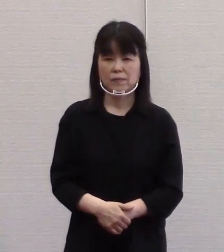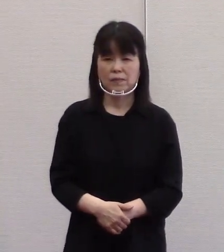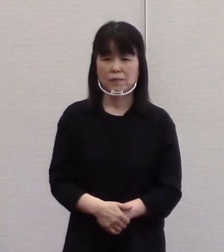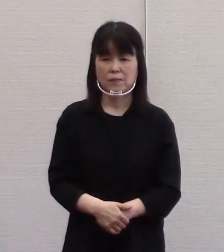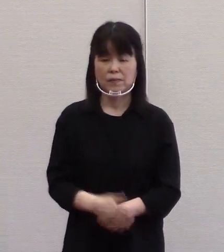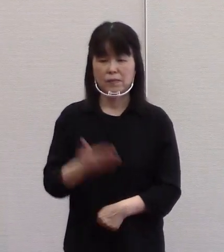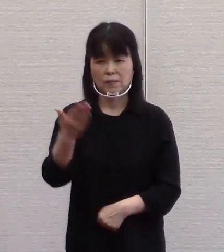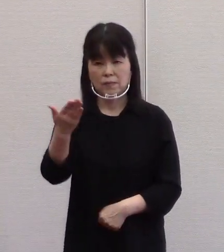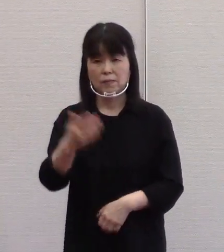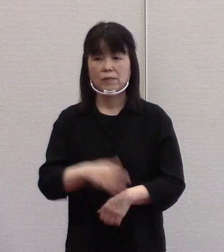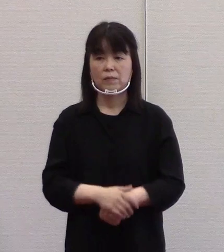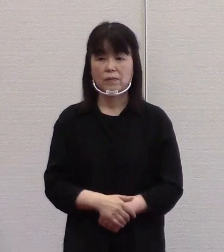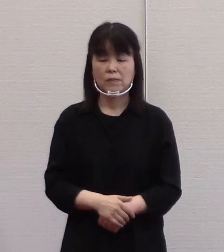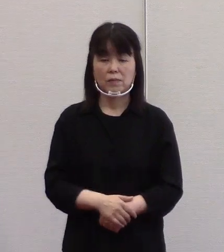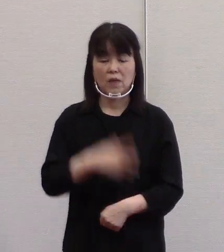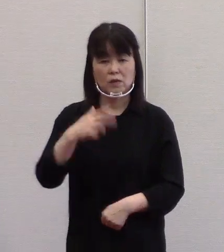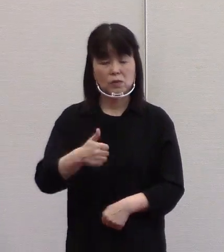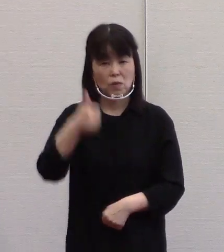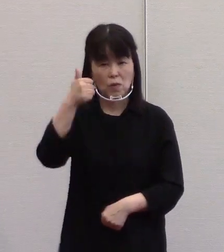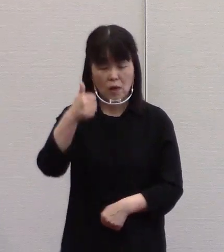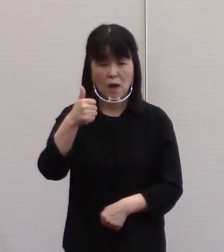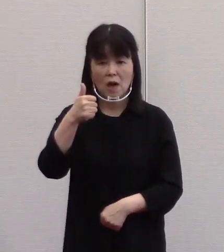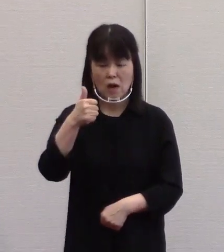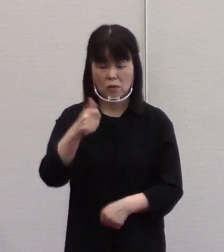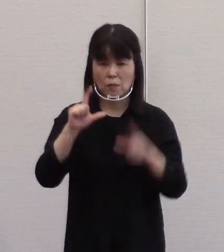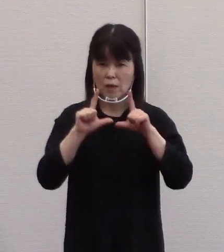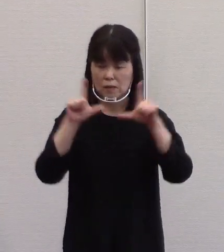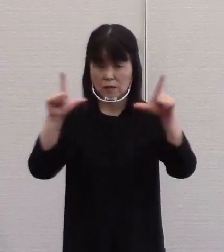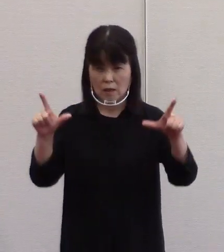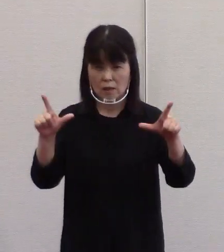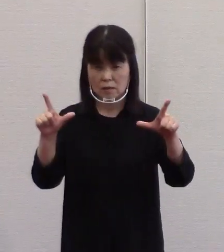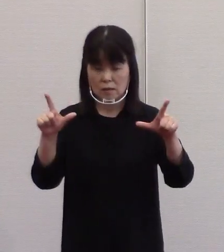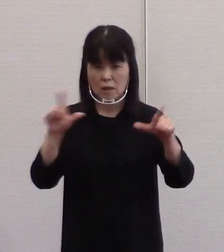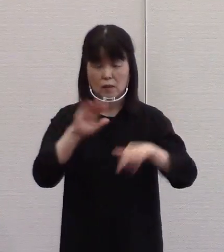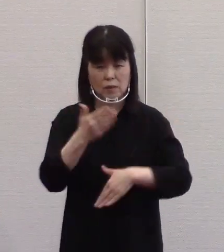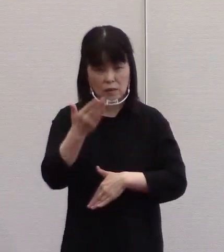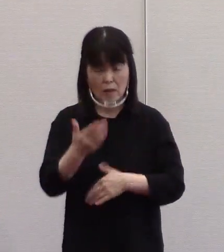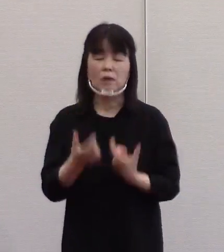市長からのメッセージをまた 出します。はい、